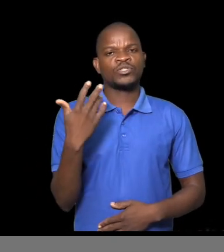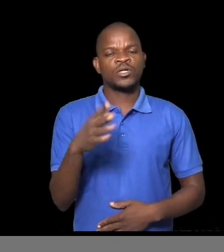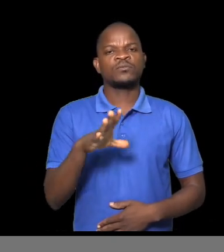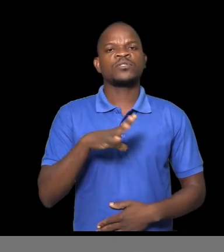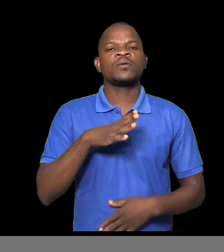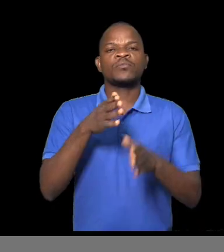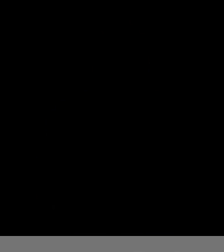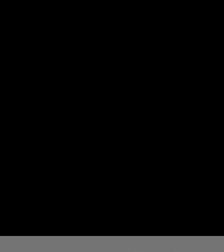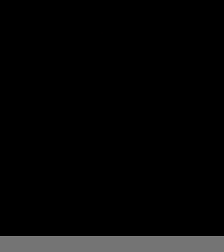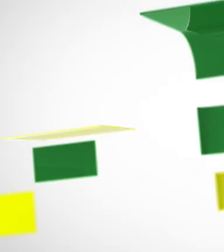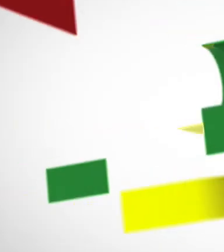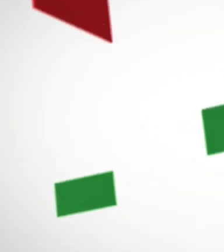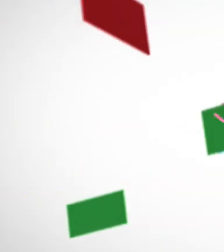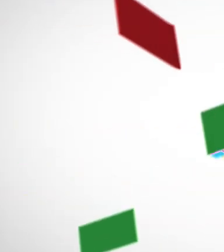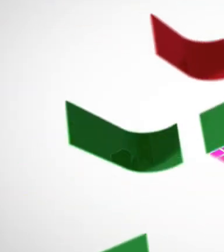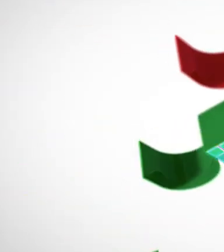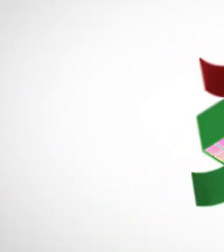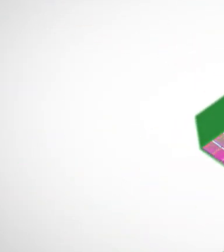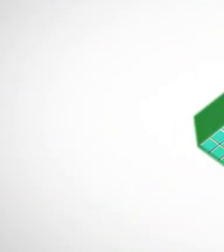deficiência.